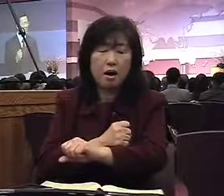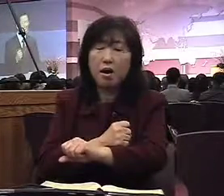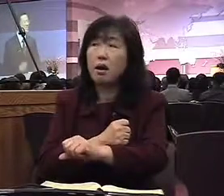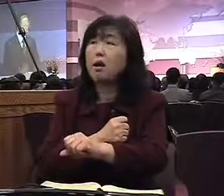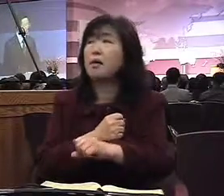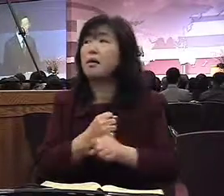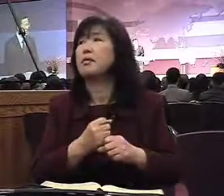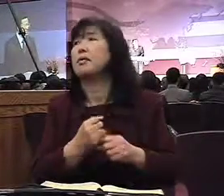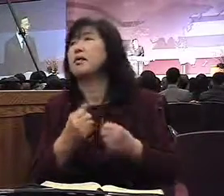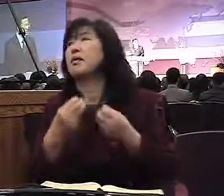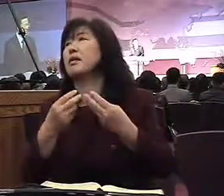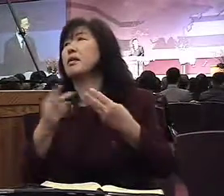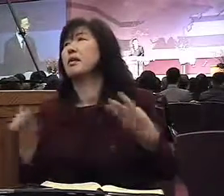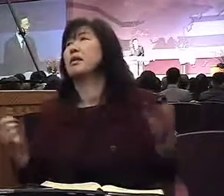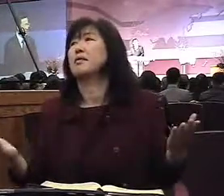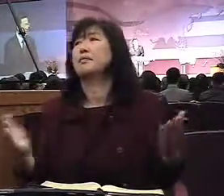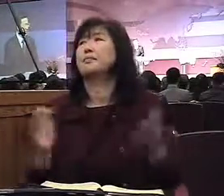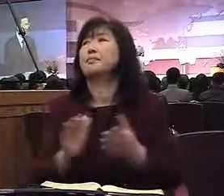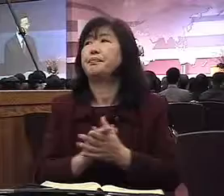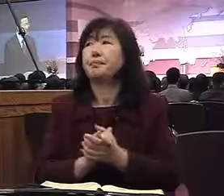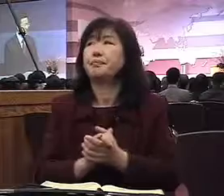사랑하라. 그런 찬송이 있지 않습니까?